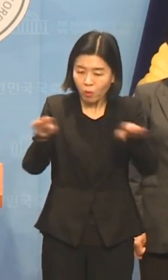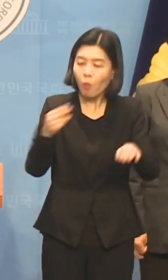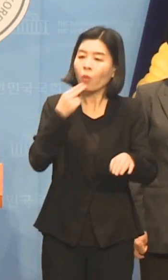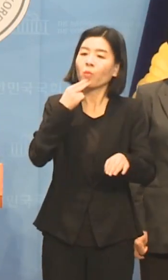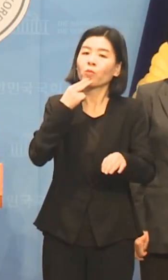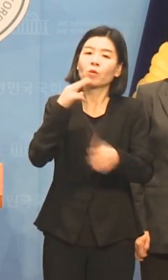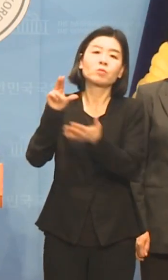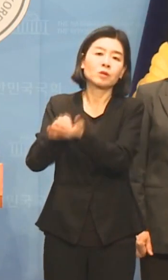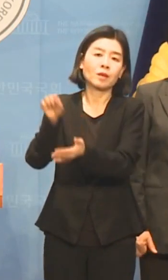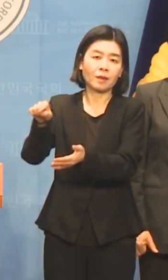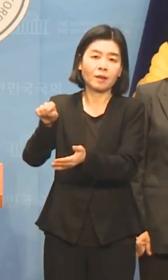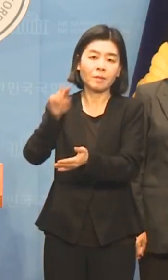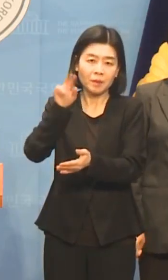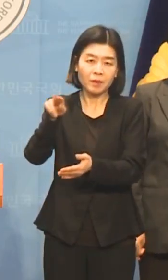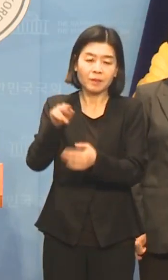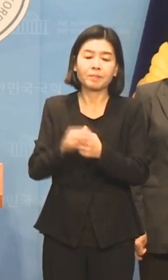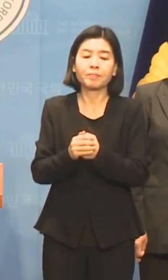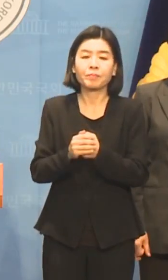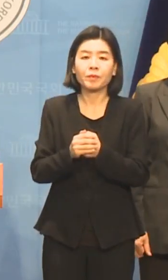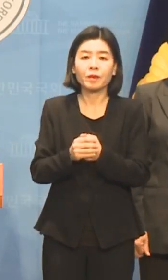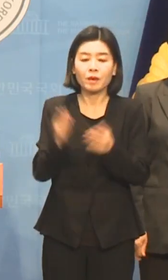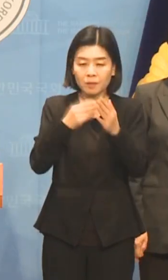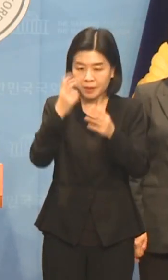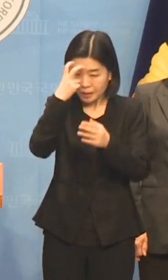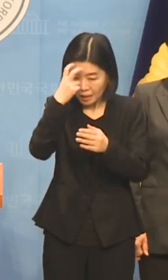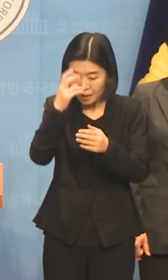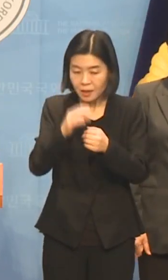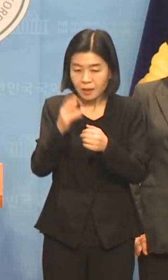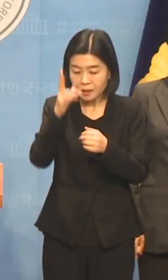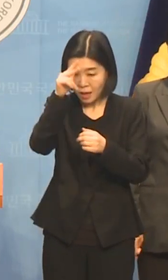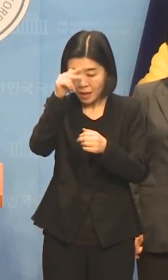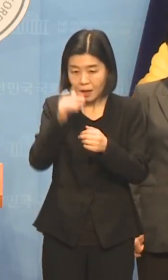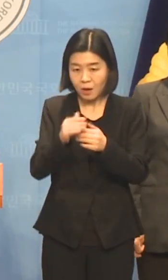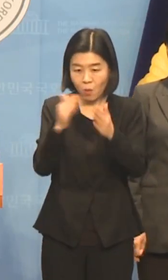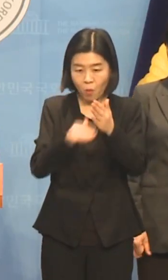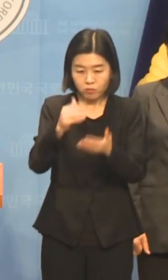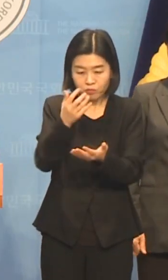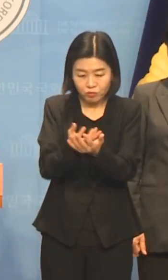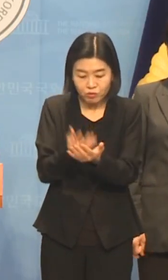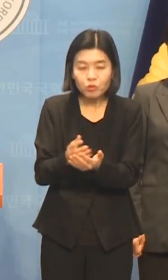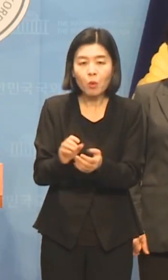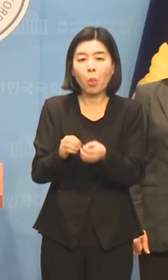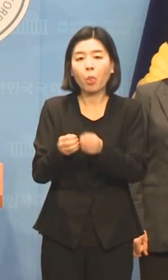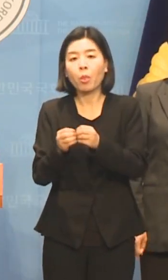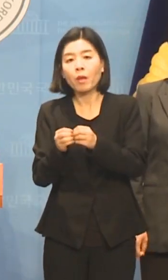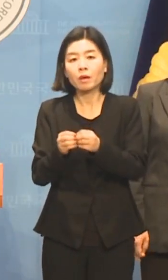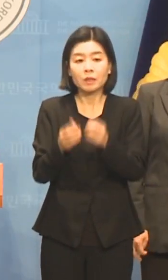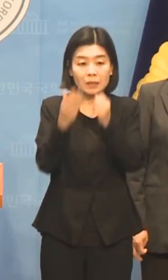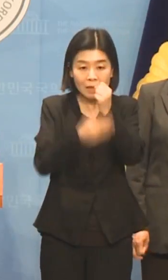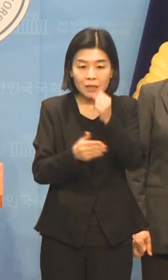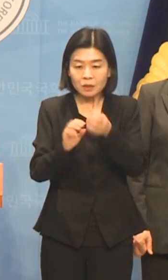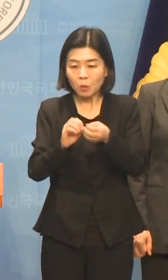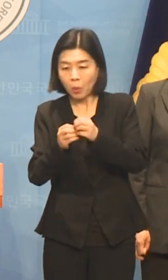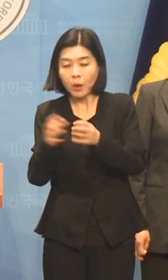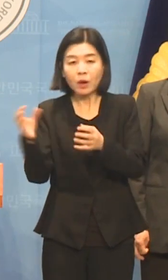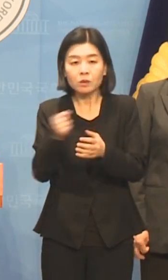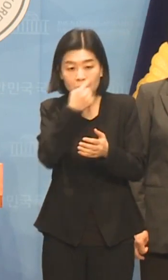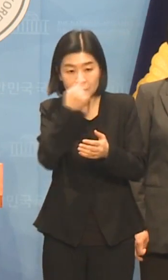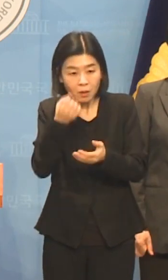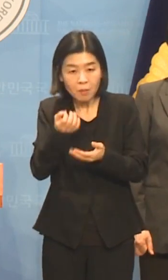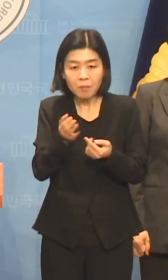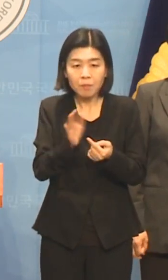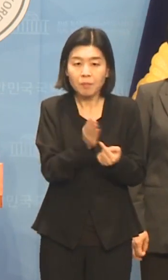말씀드리겠습니다. 검찰은 공문을 조작하고 참고인의 허위 진술을 유도했으며, 조작된 사진을 증거로 제출하는 등